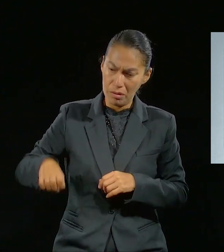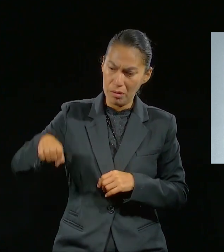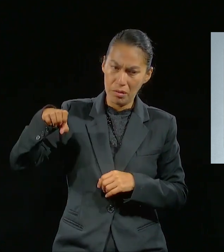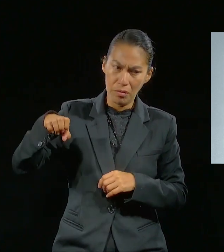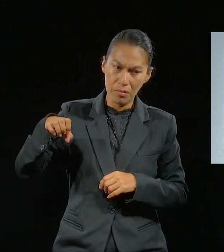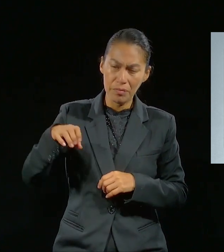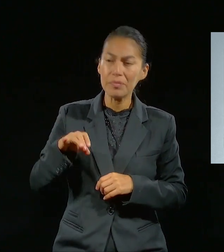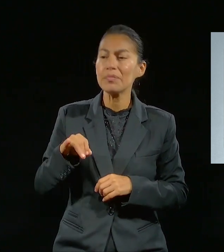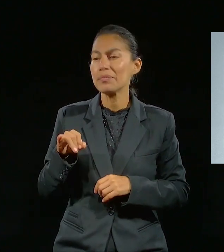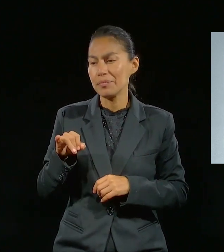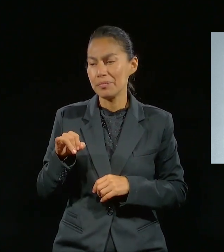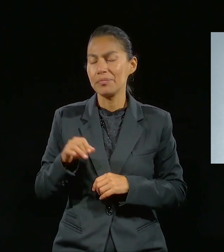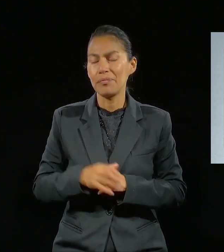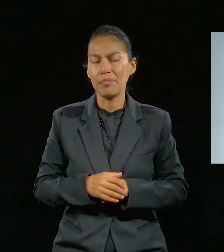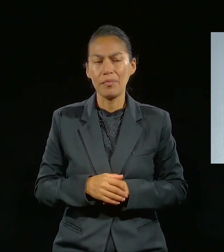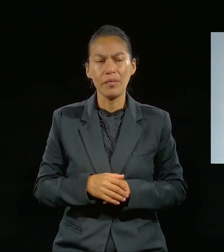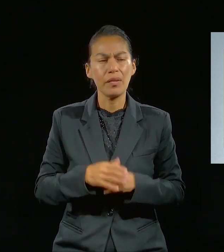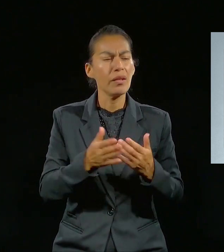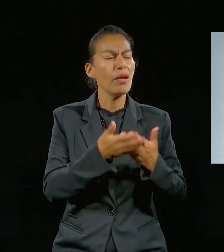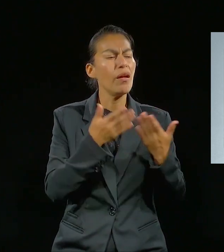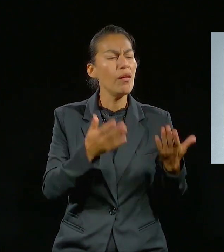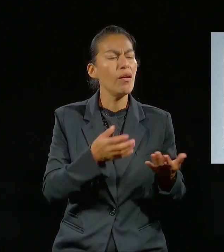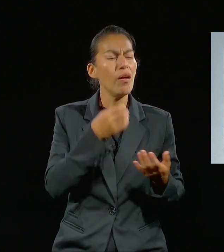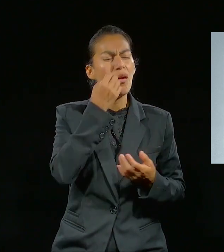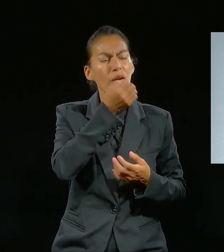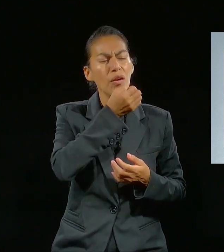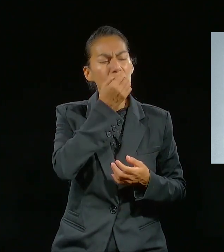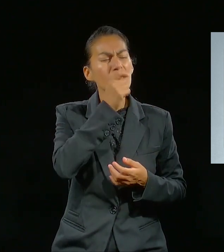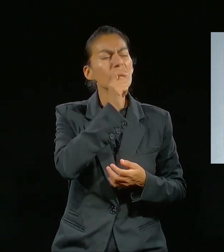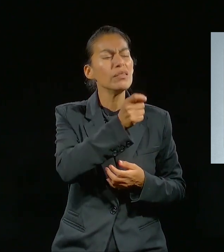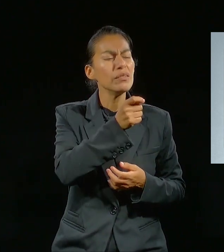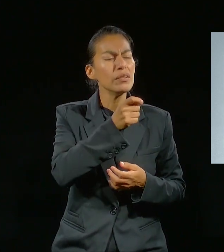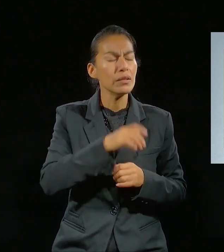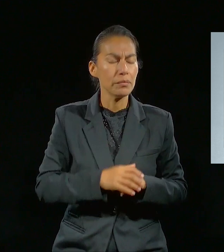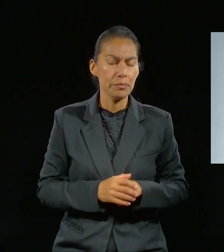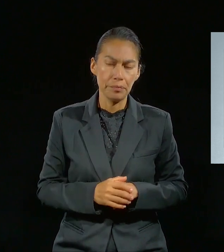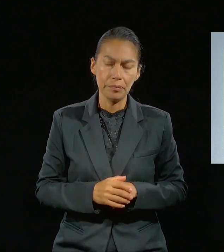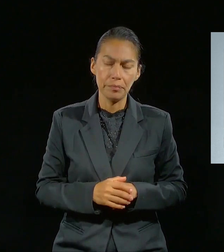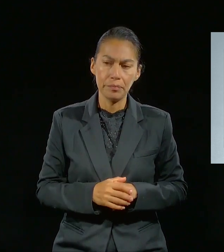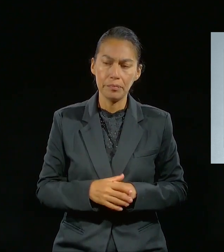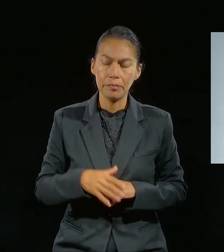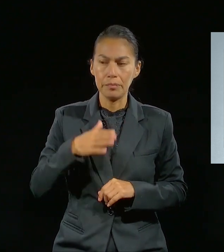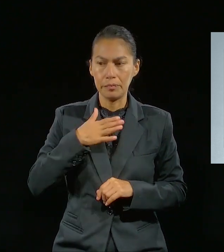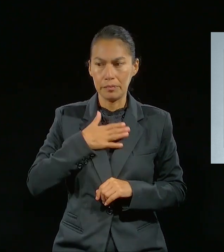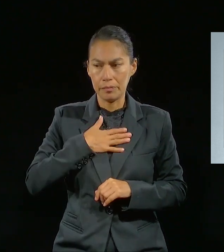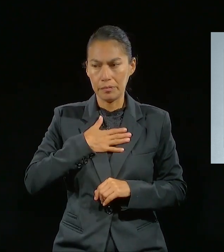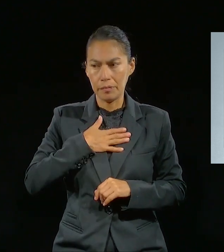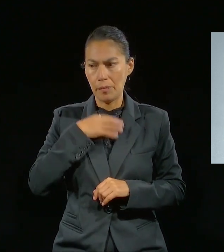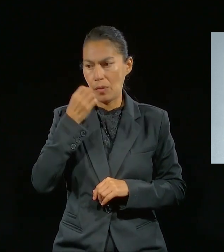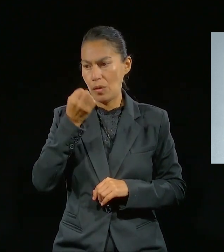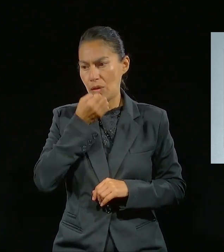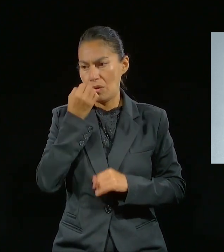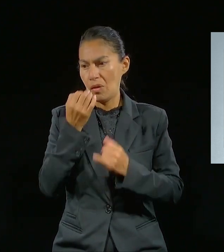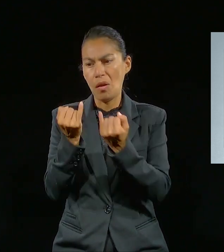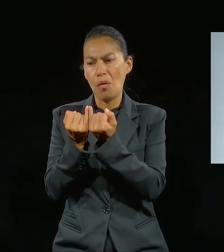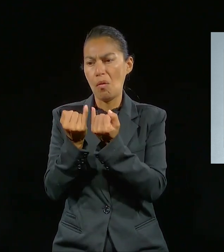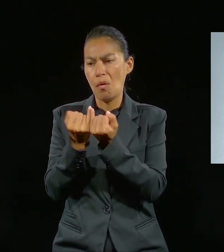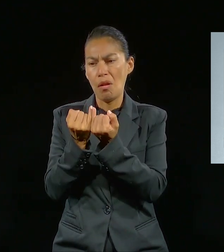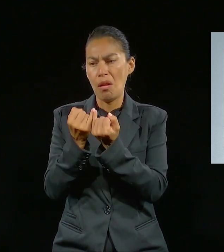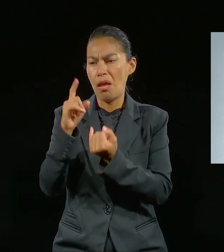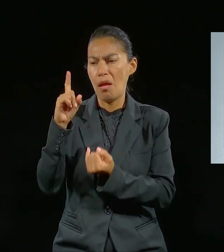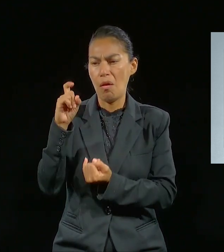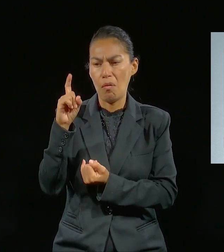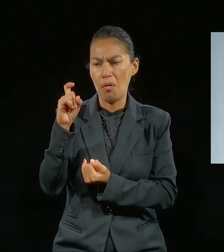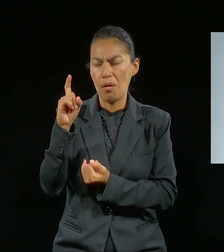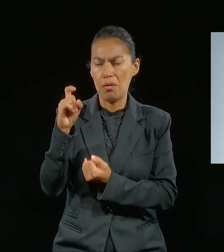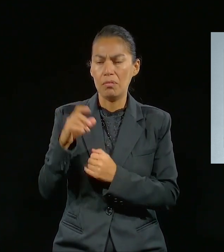y así creció. ¿Y qué ha llegado a ser la oración ahora para usted? Para mí la oración es como el